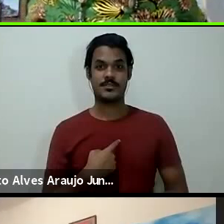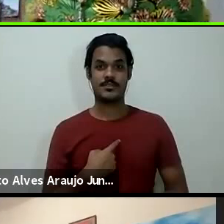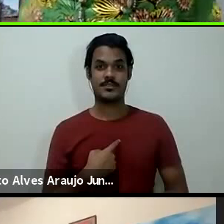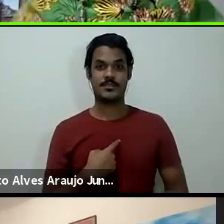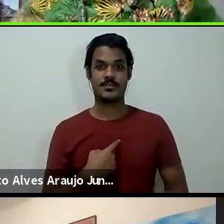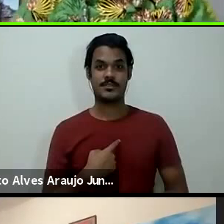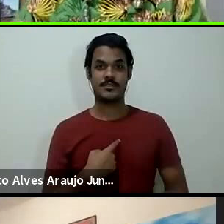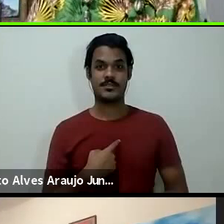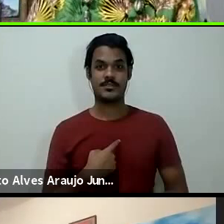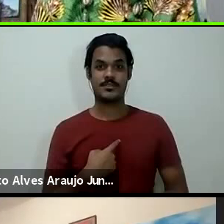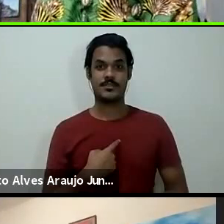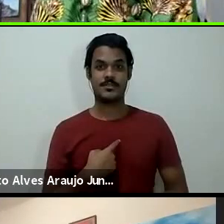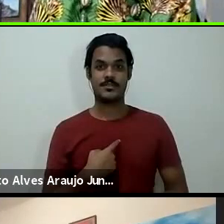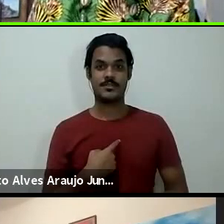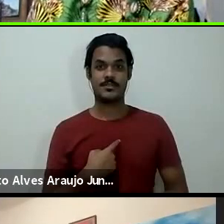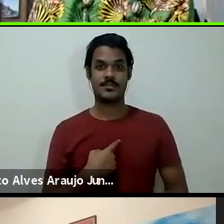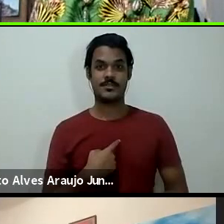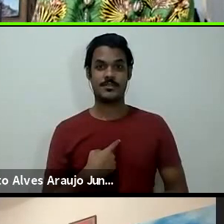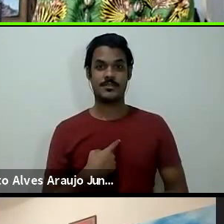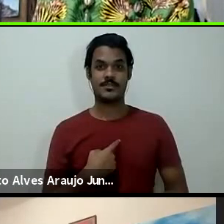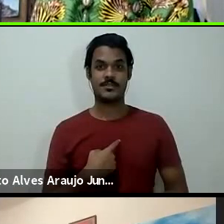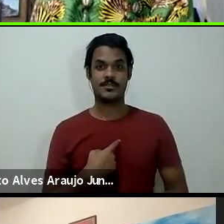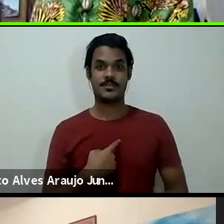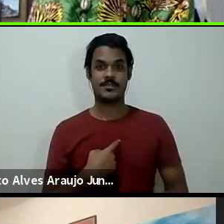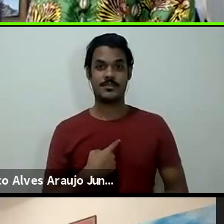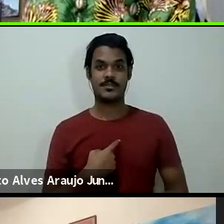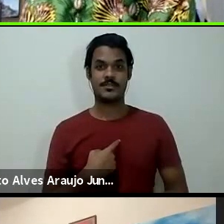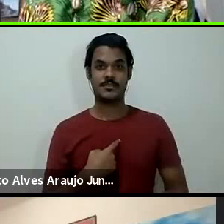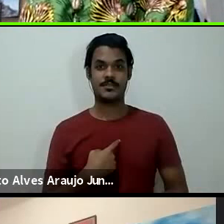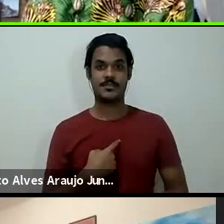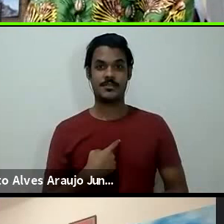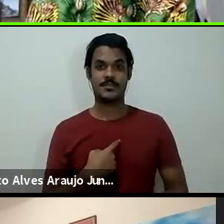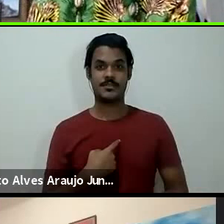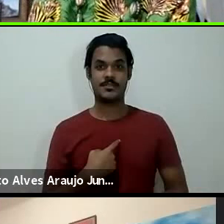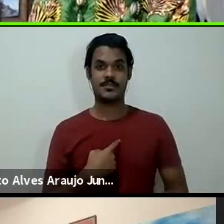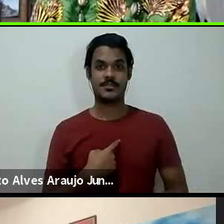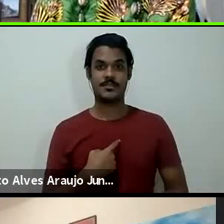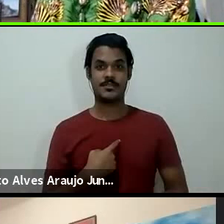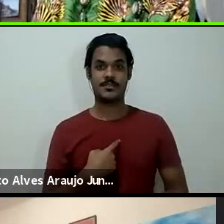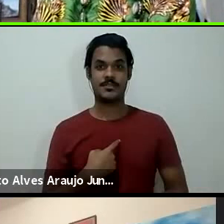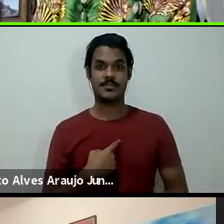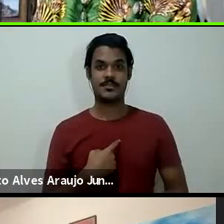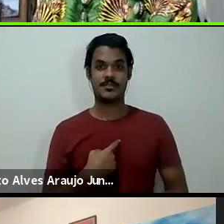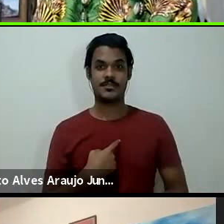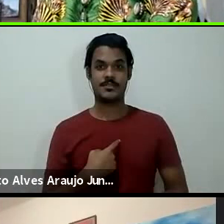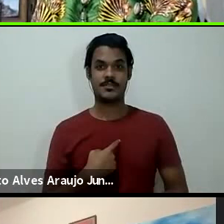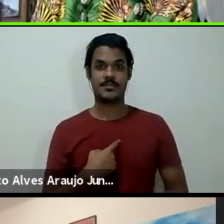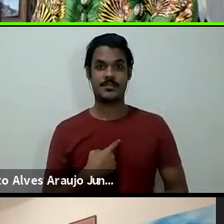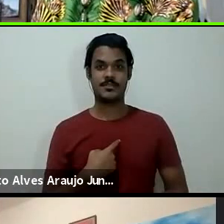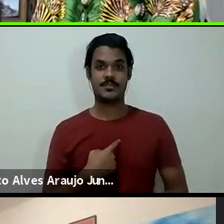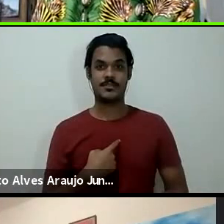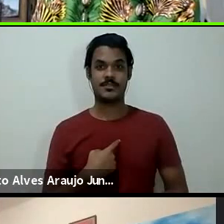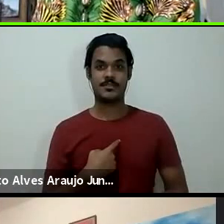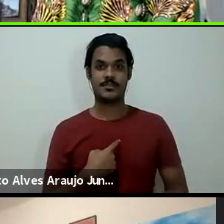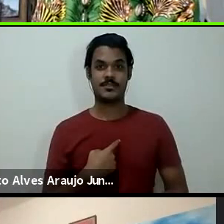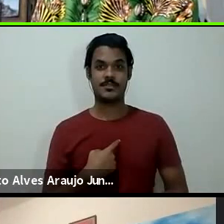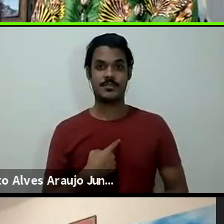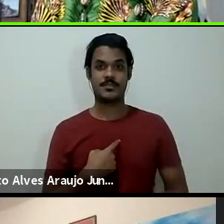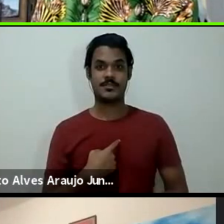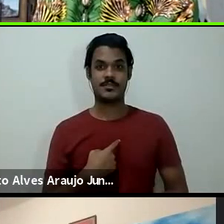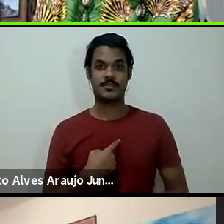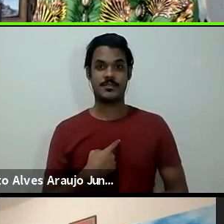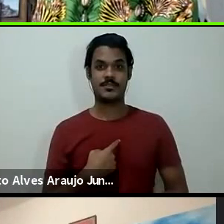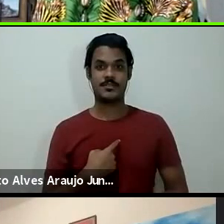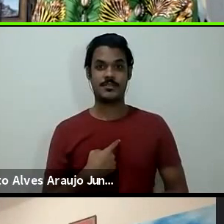tecnicamente sensível e ancestralmente sensível a todos esses conteúdos que